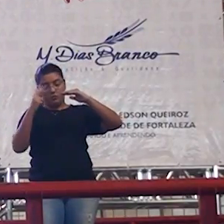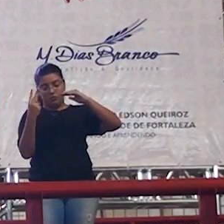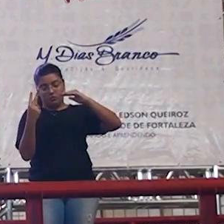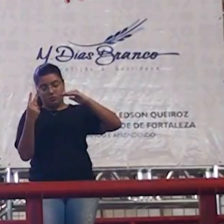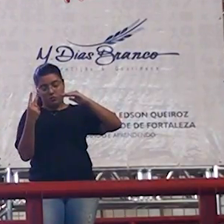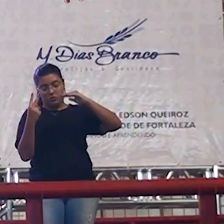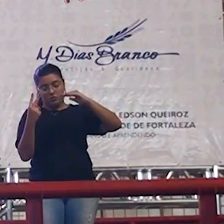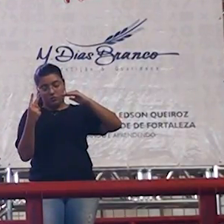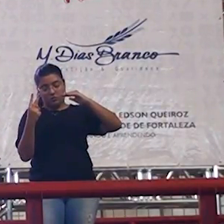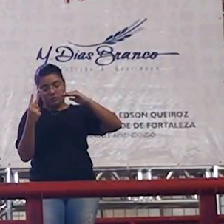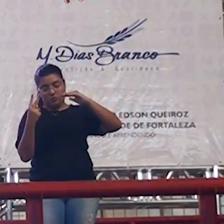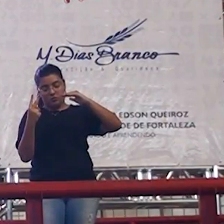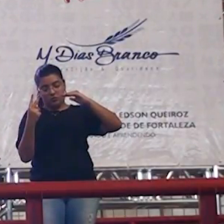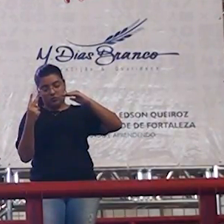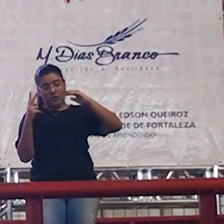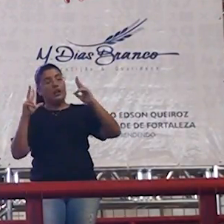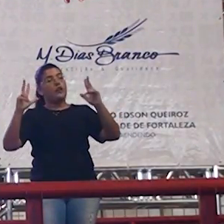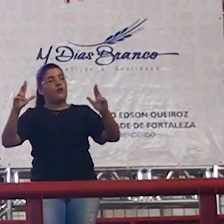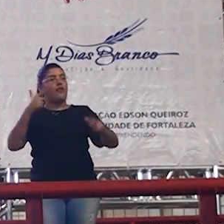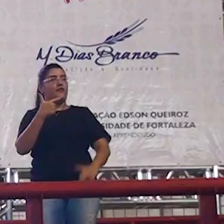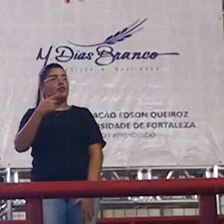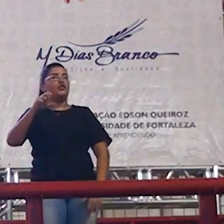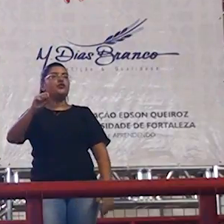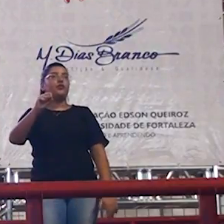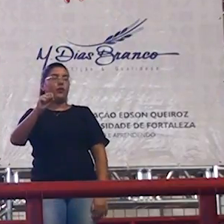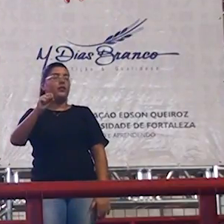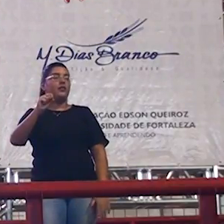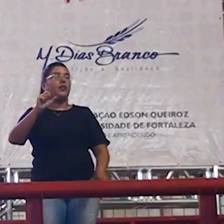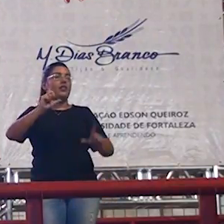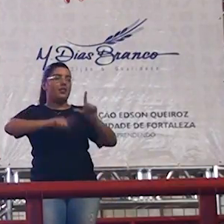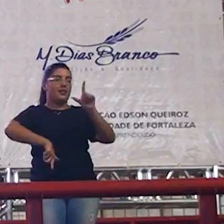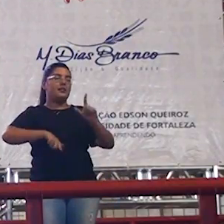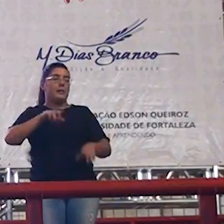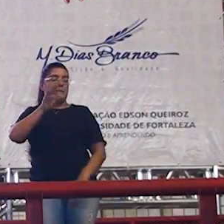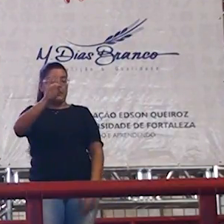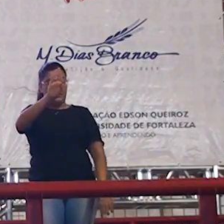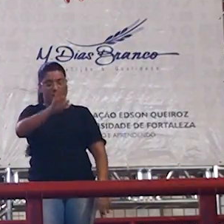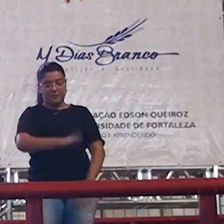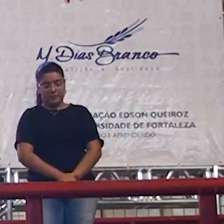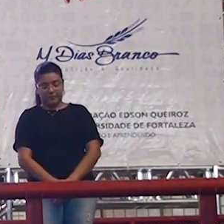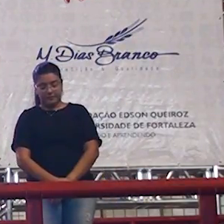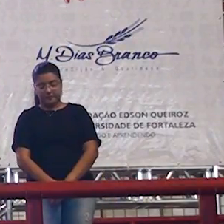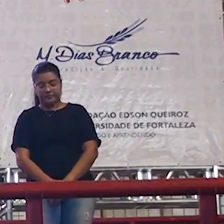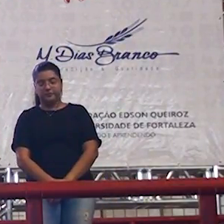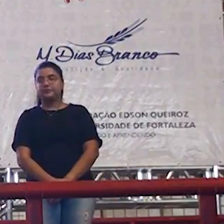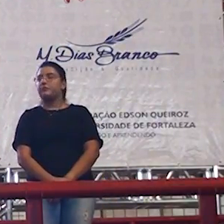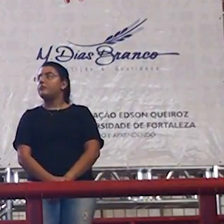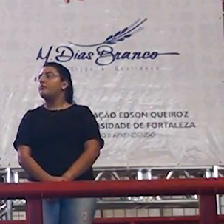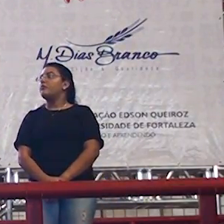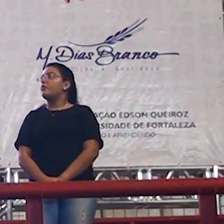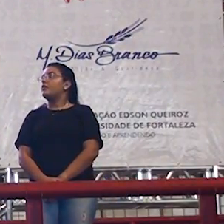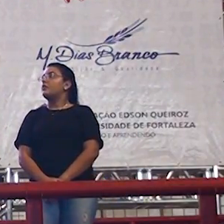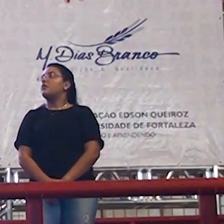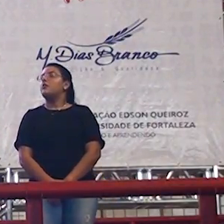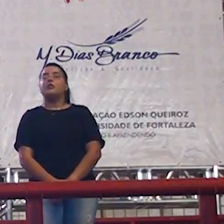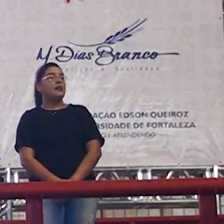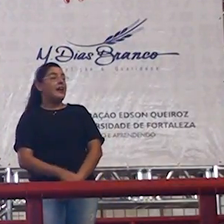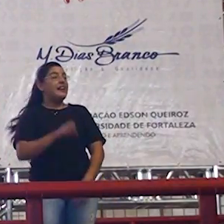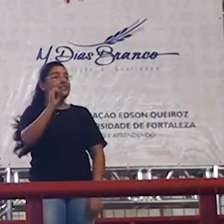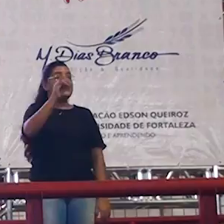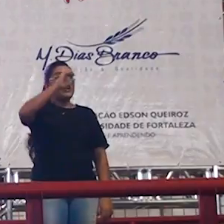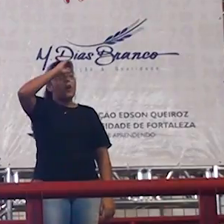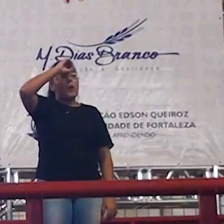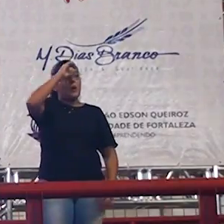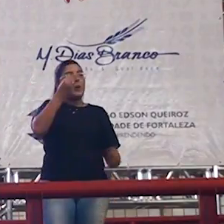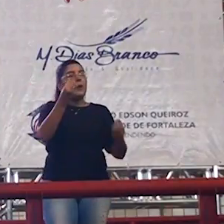ser 28. Letra B de bola. Se você não tivesse a informação do